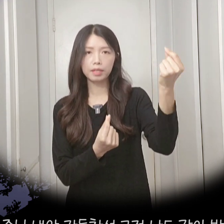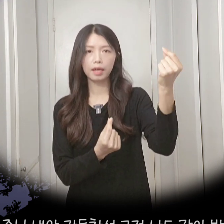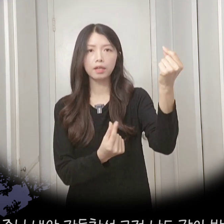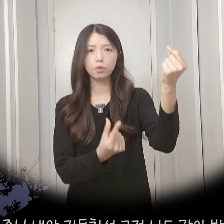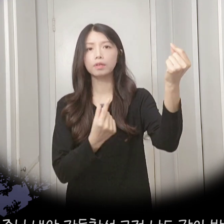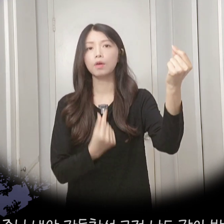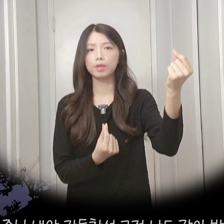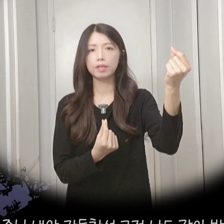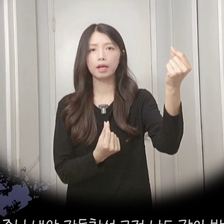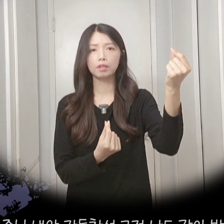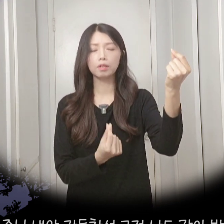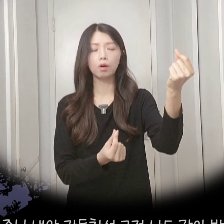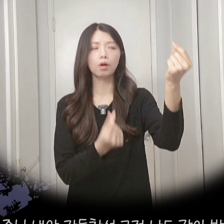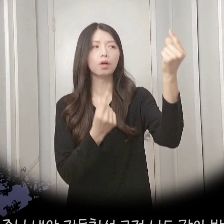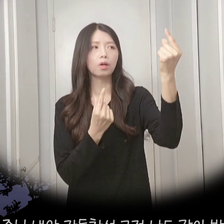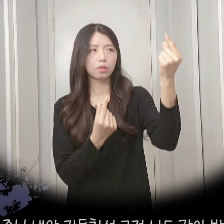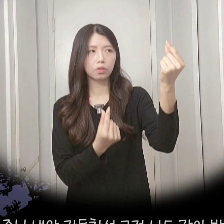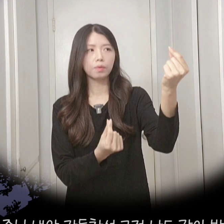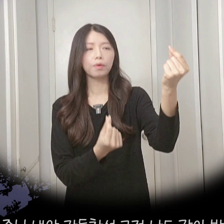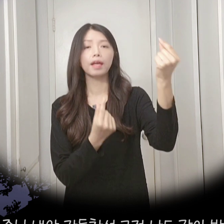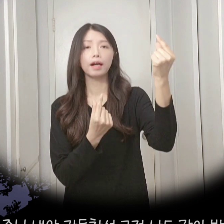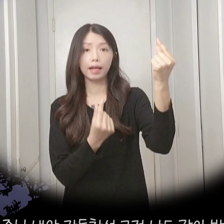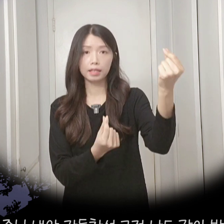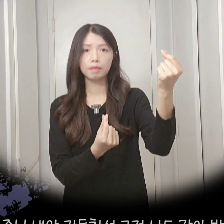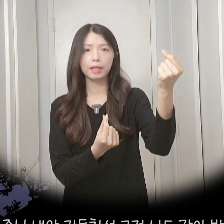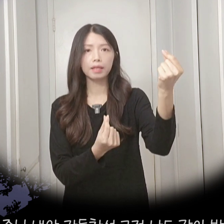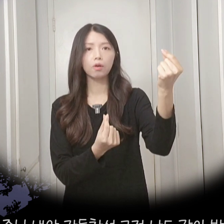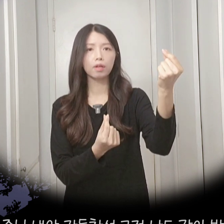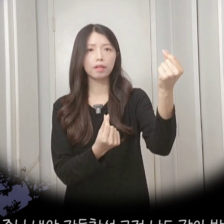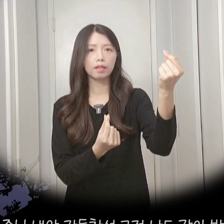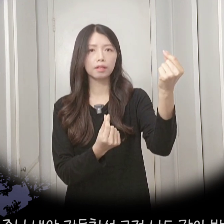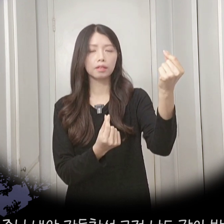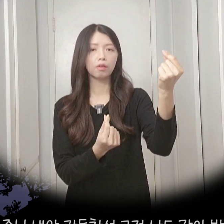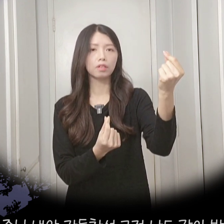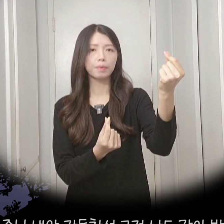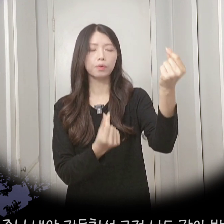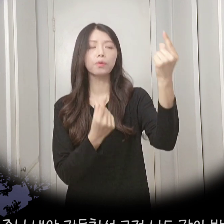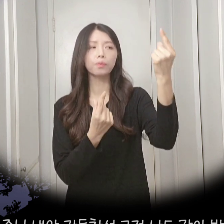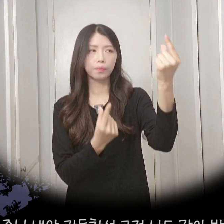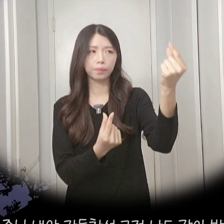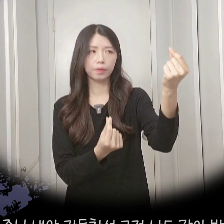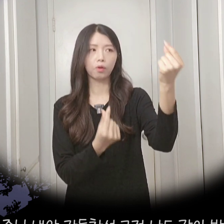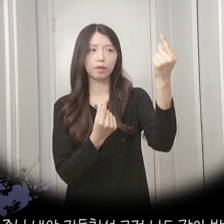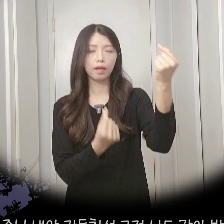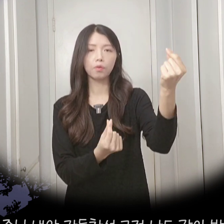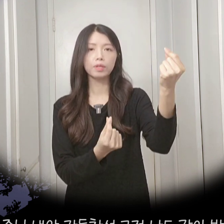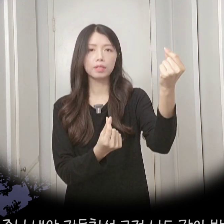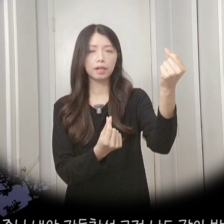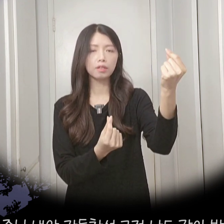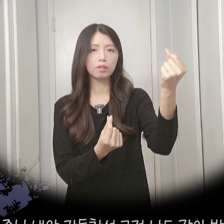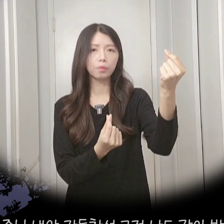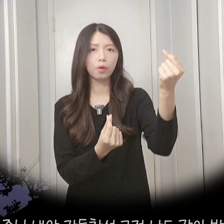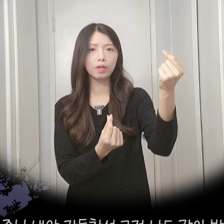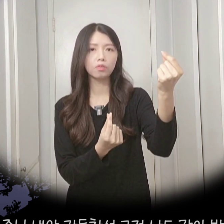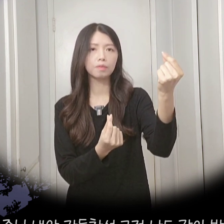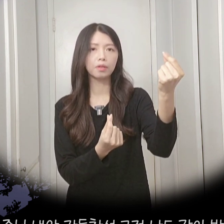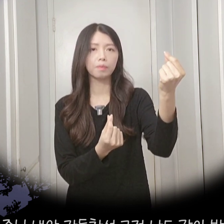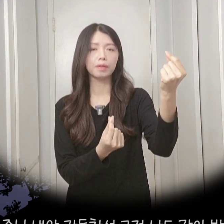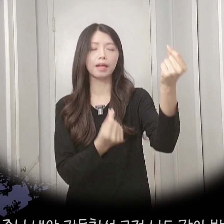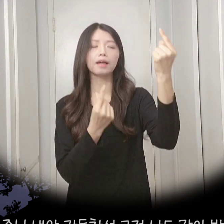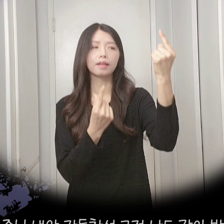주님의 위치에 한 손은 내 위치에 하셔서 주님과 내가 같이 반짝거린다는 그런 의미로 이렇게 위치를 하셔서